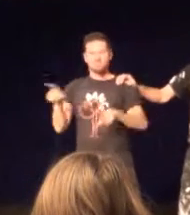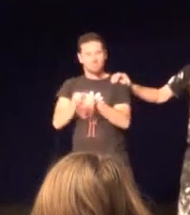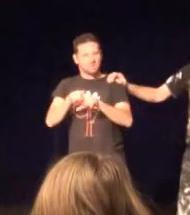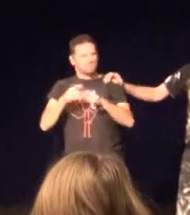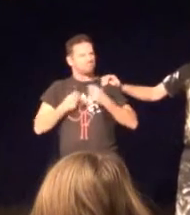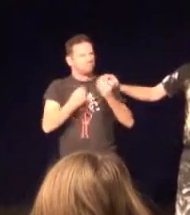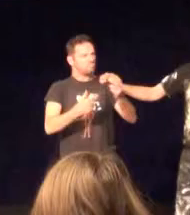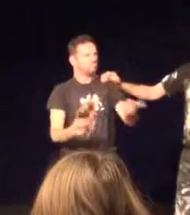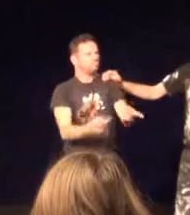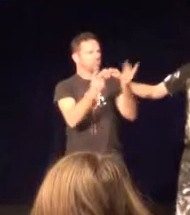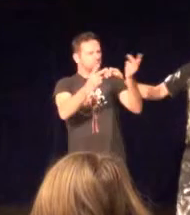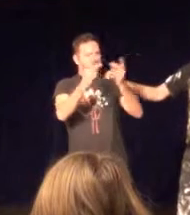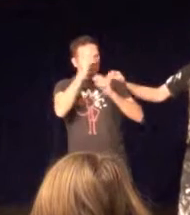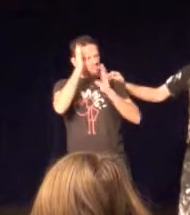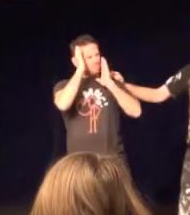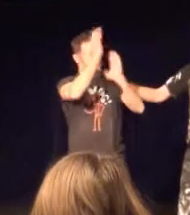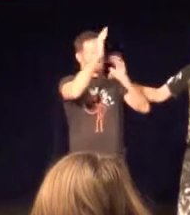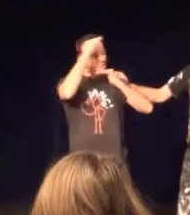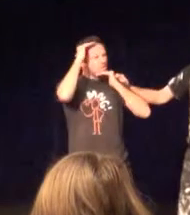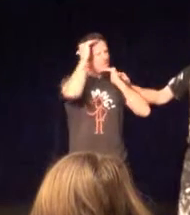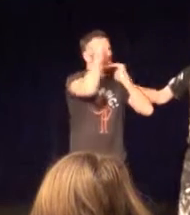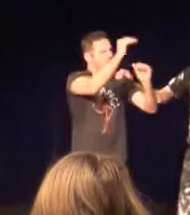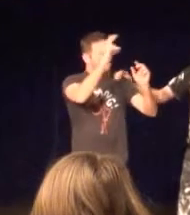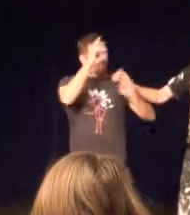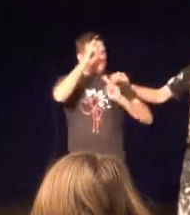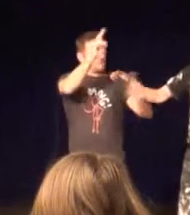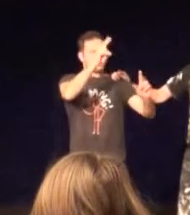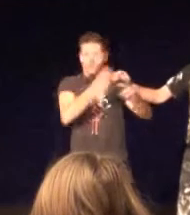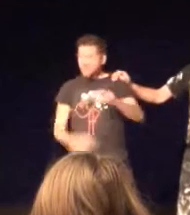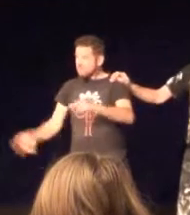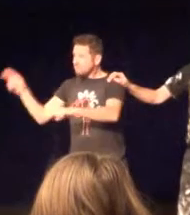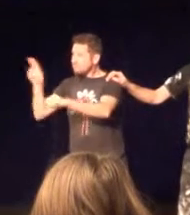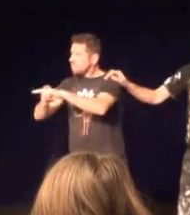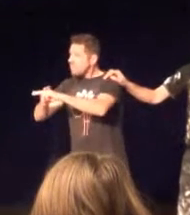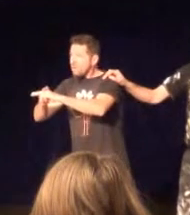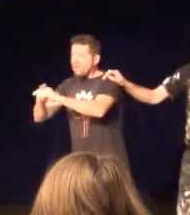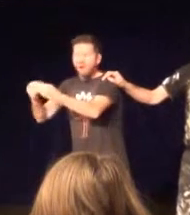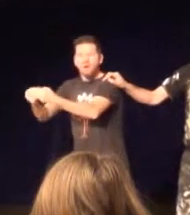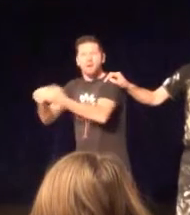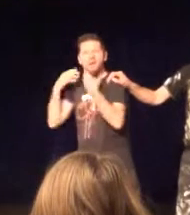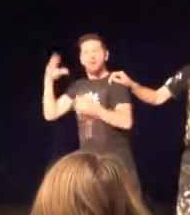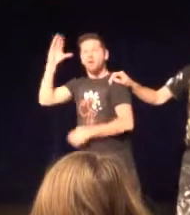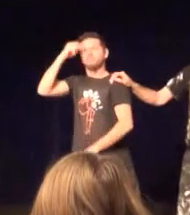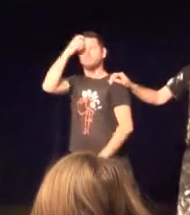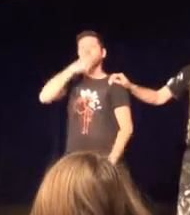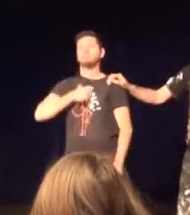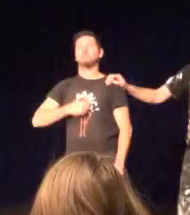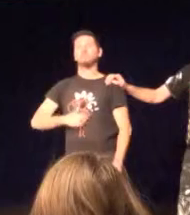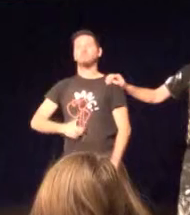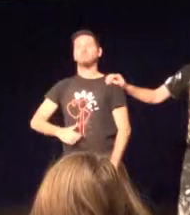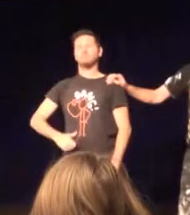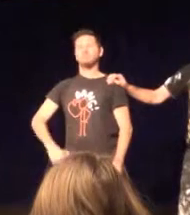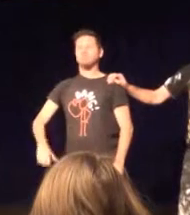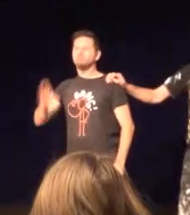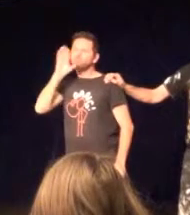avec sincérité. La mort ne nous épargnera pas, ne nous épargnez pas nos